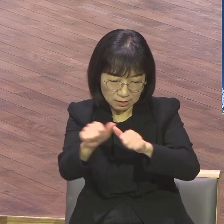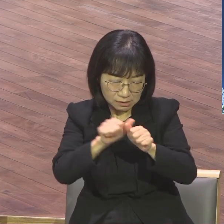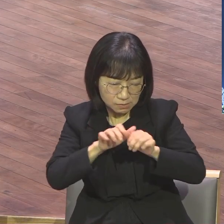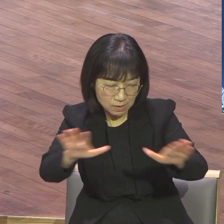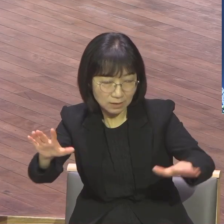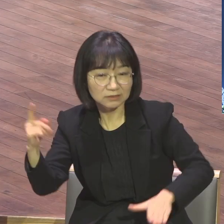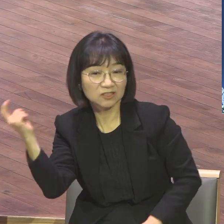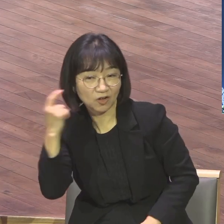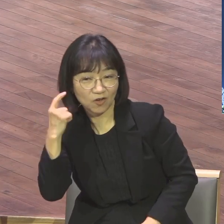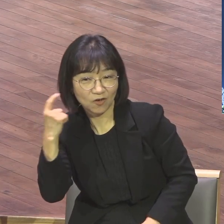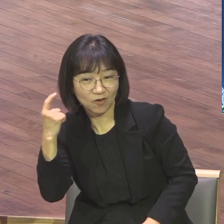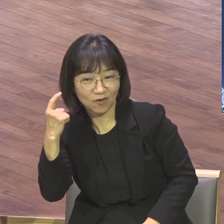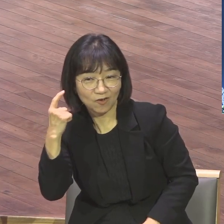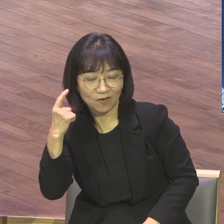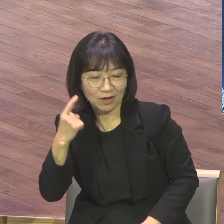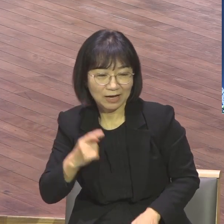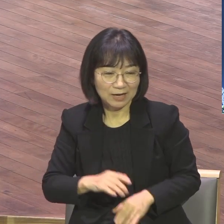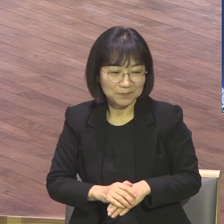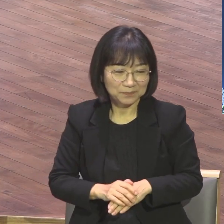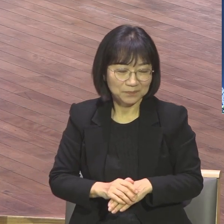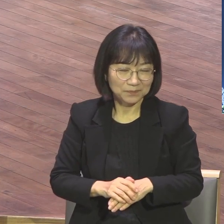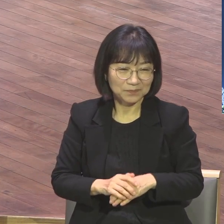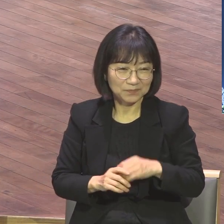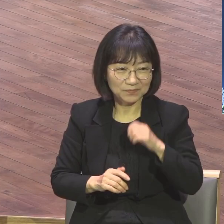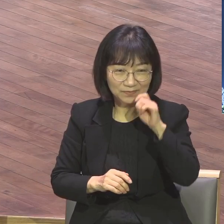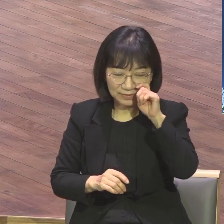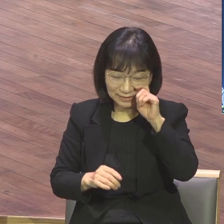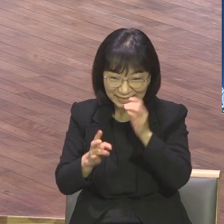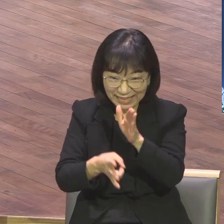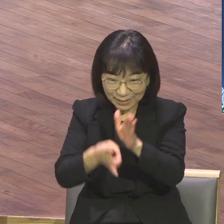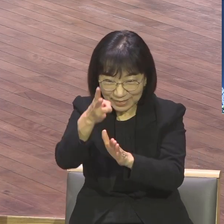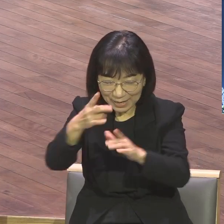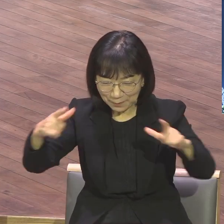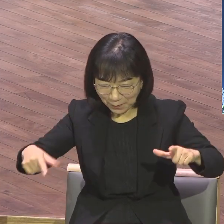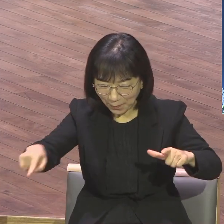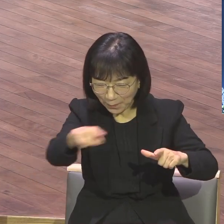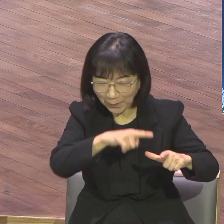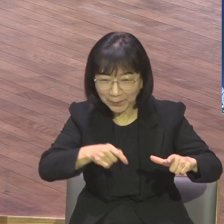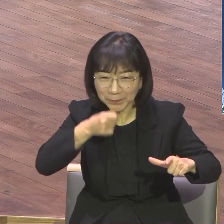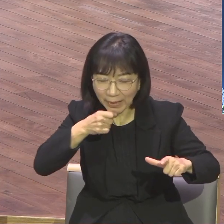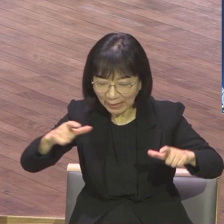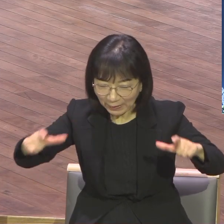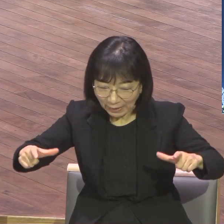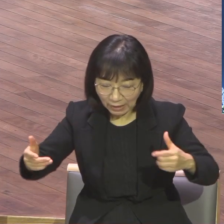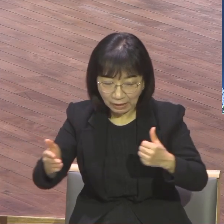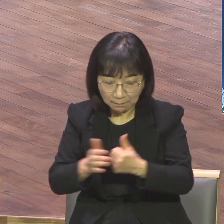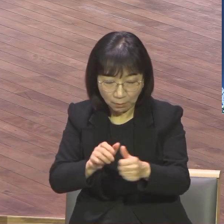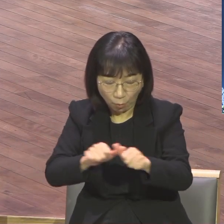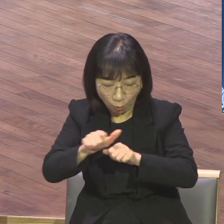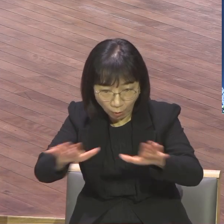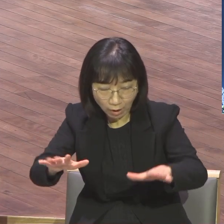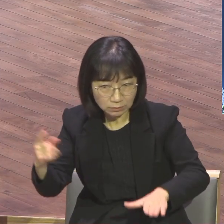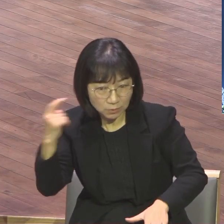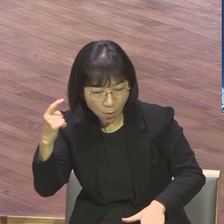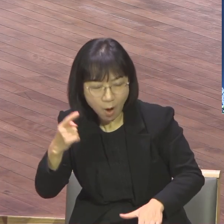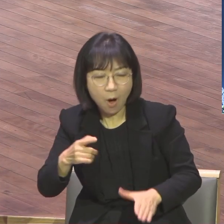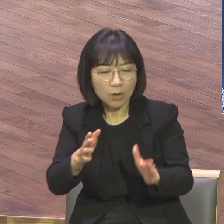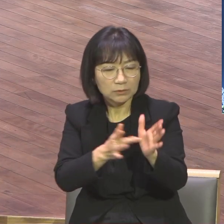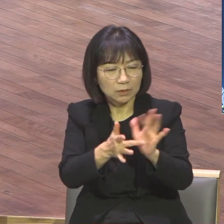소식을 들었습니다. 그 뭐 조그만 땅에 뭐 예루살렘에 안 들은 사람이 없죠. 다 듣게 되죠.